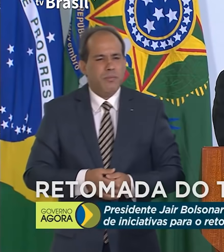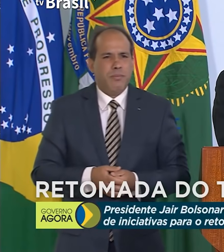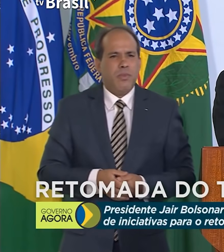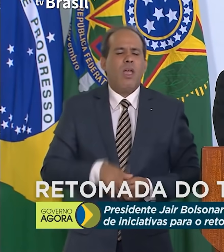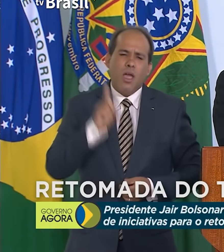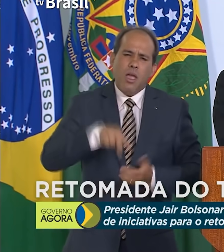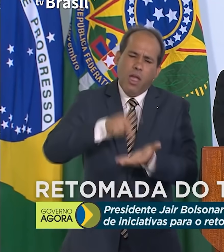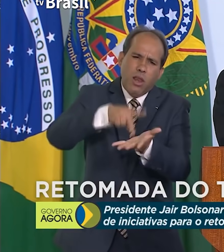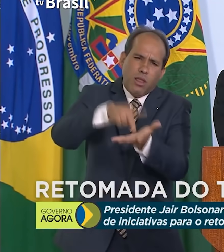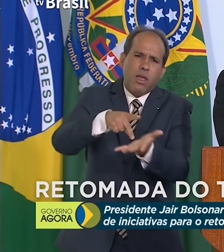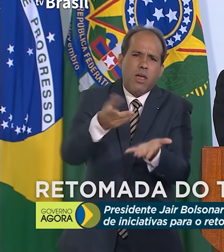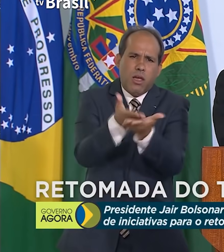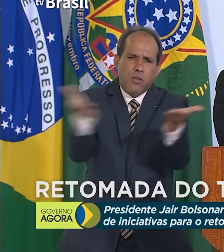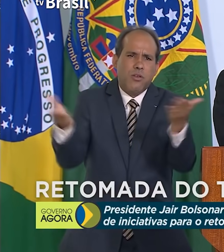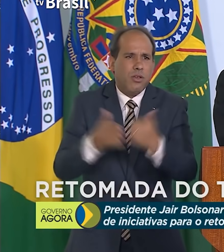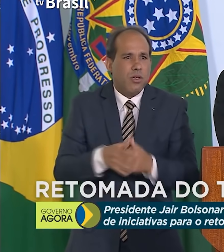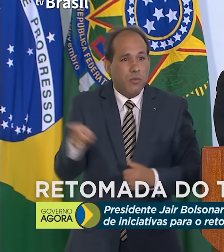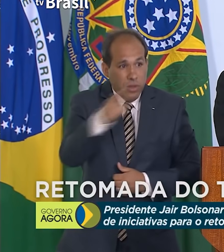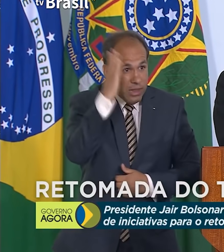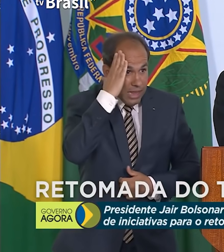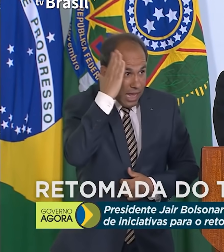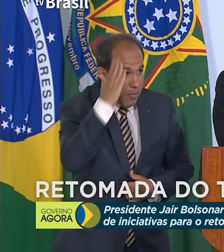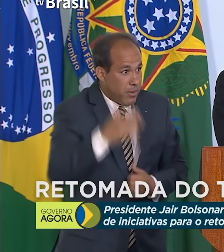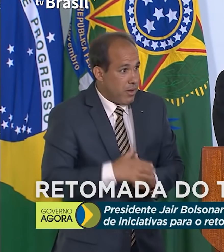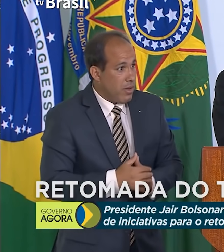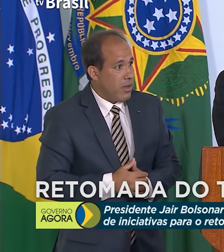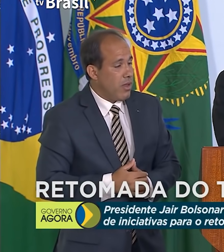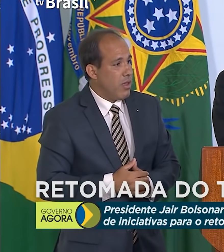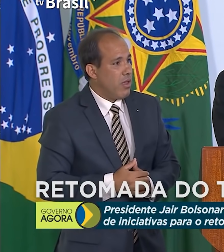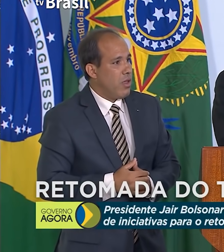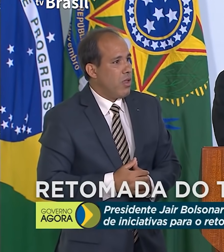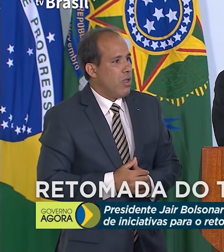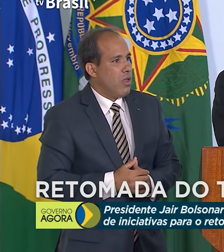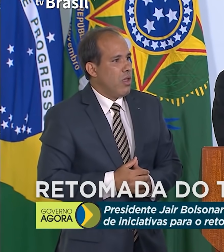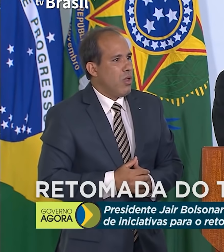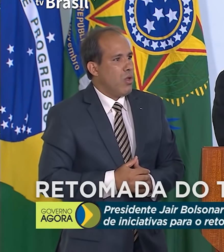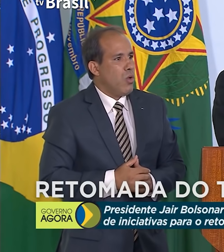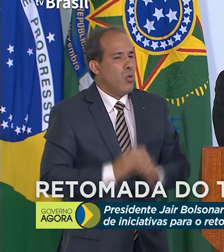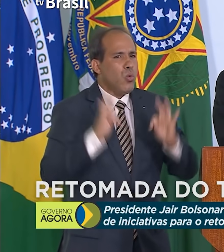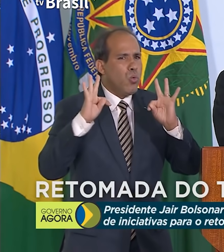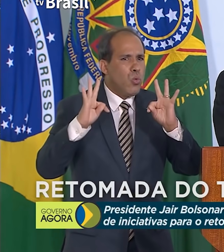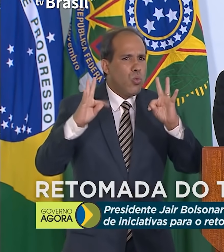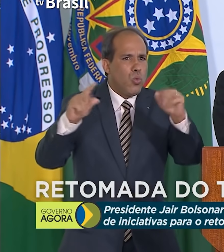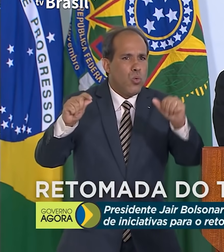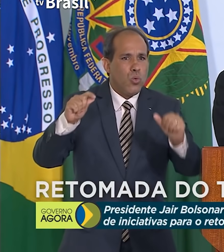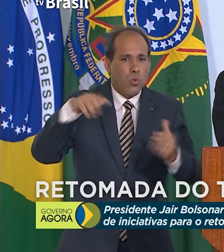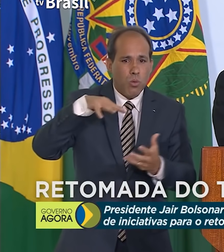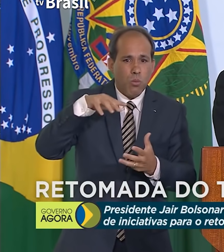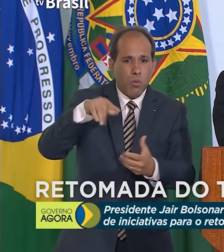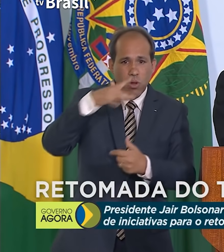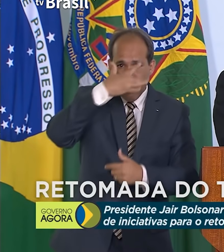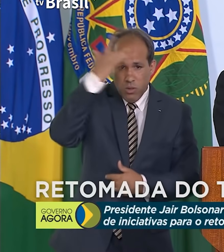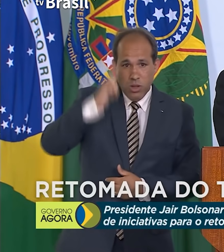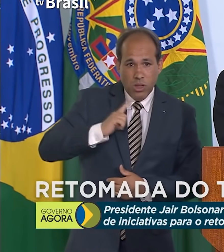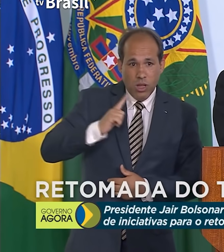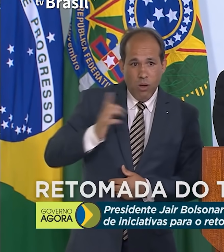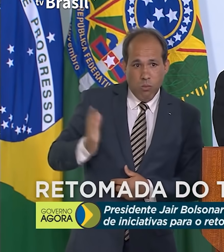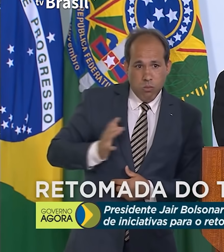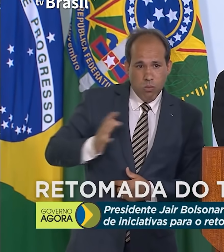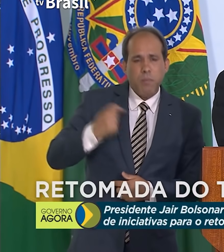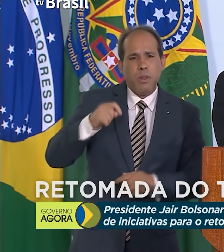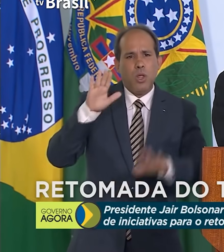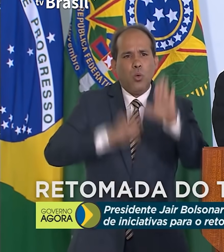E aí pessoal você sabe disso né todo mundo que tem riqueza não pode ser que é feliz não